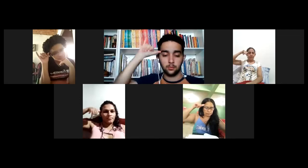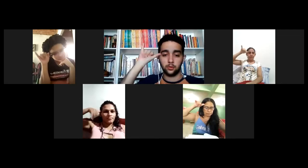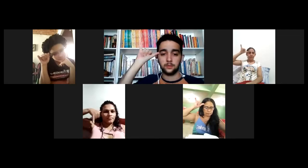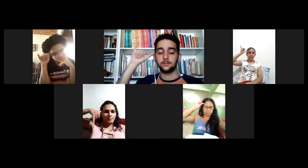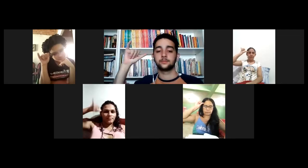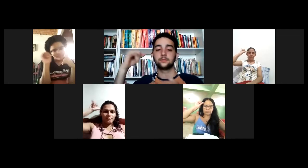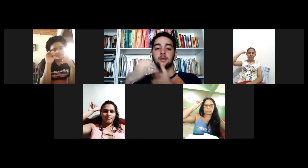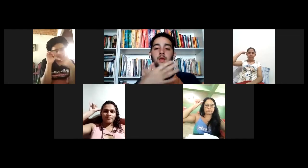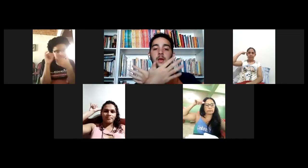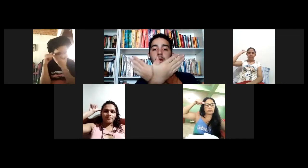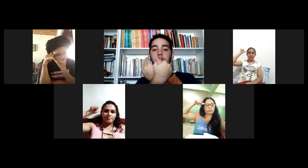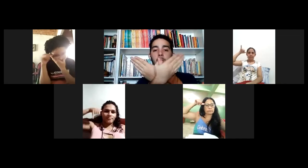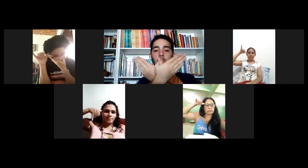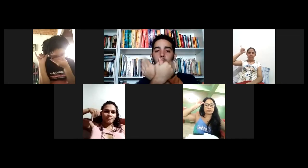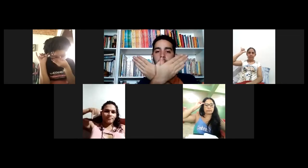boi,